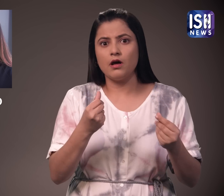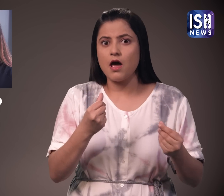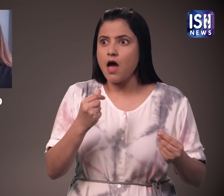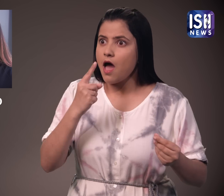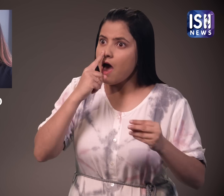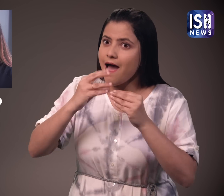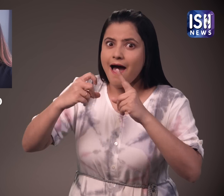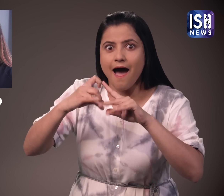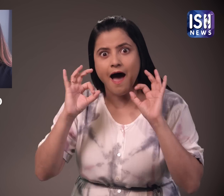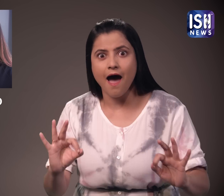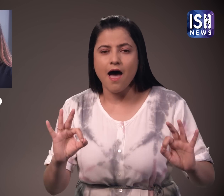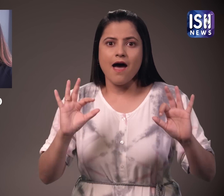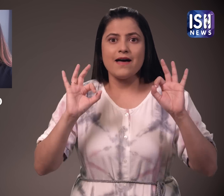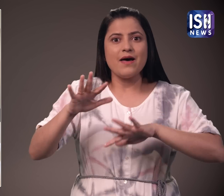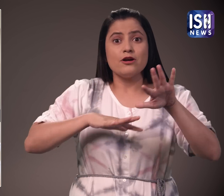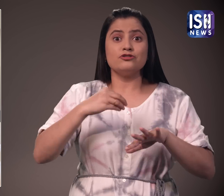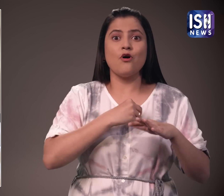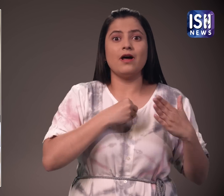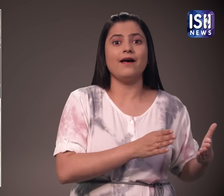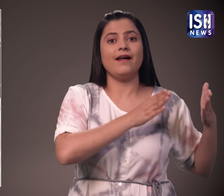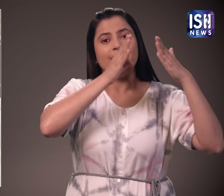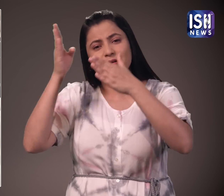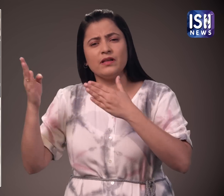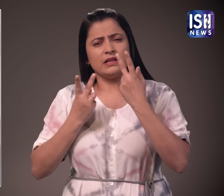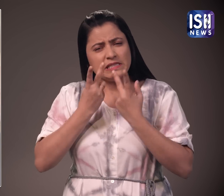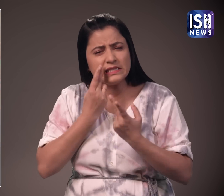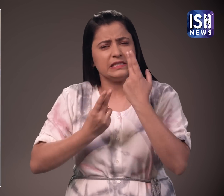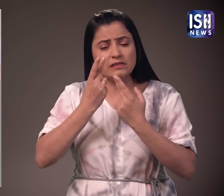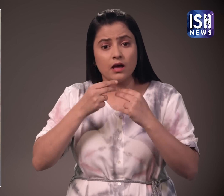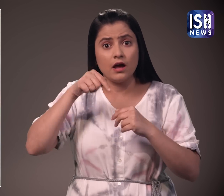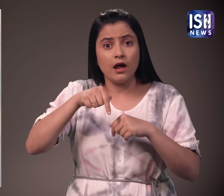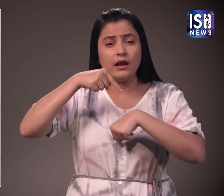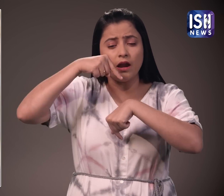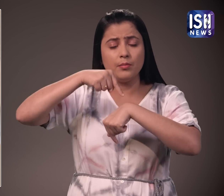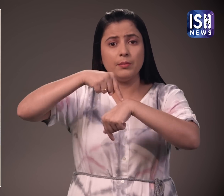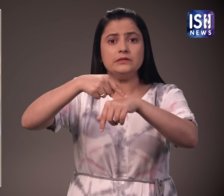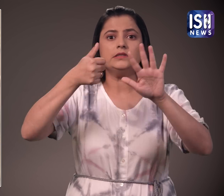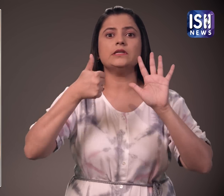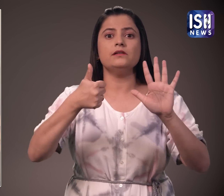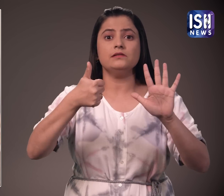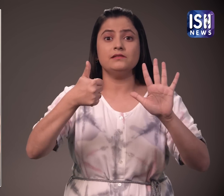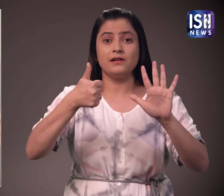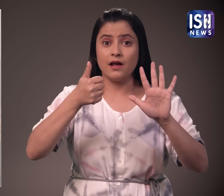ब्रॉक्लिन की 6 सरजरी हुई जिन में से कुछ उसे नया उपरी होट देने के लिए 20 घंटों तक चली